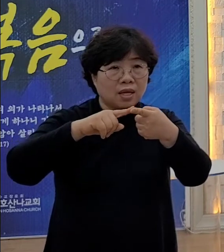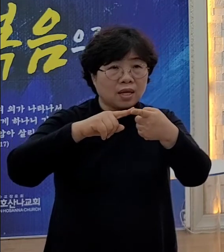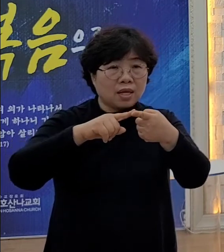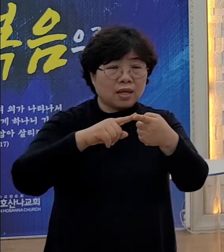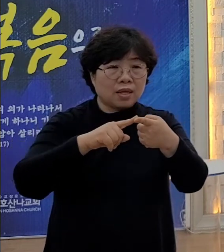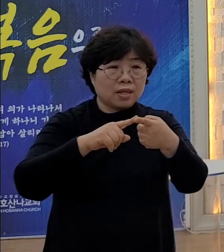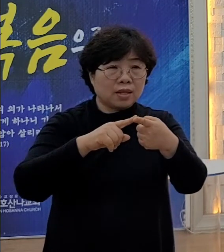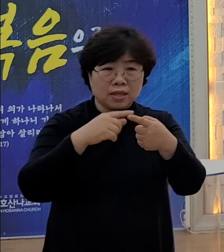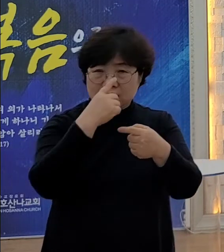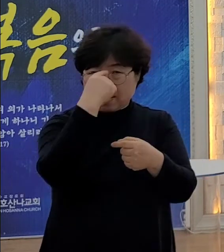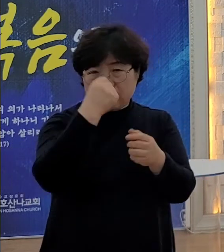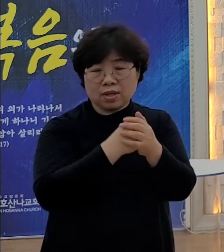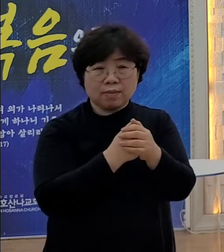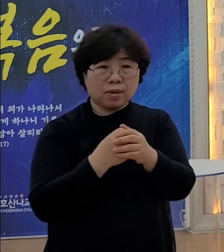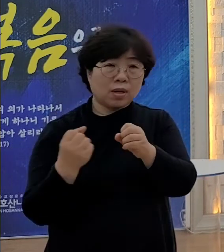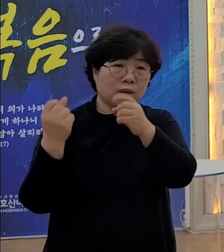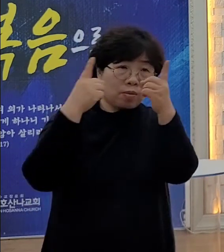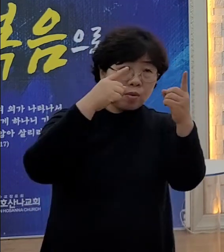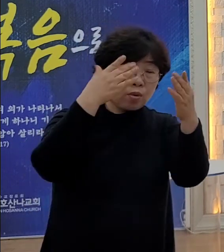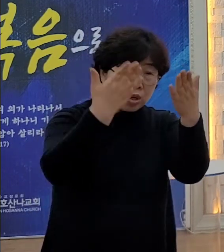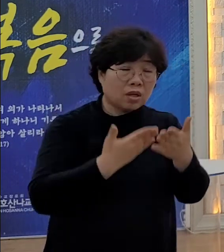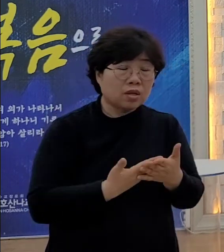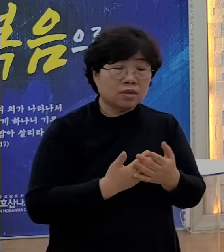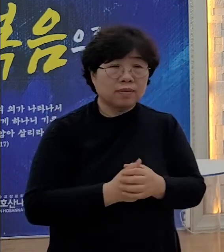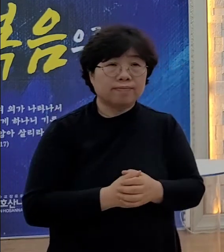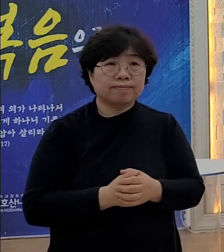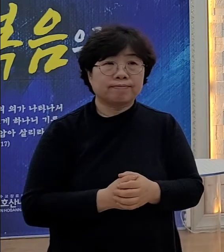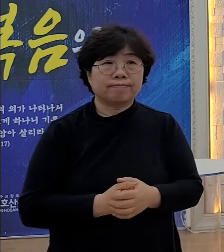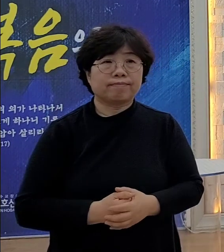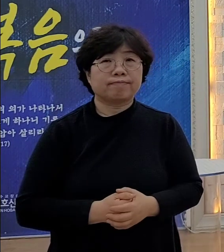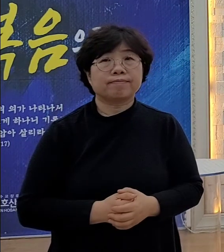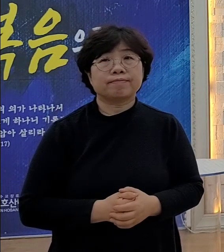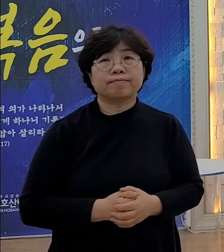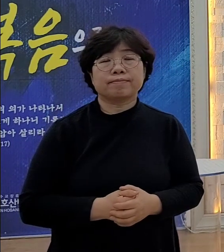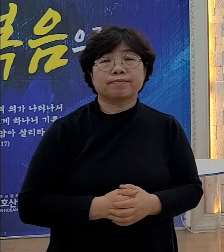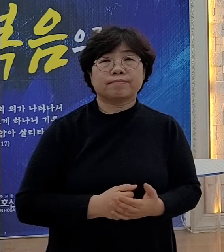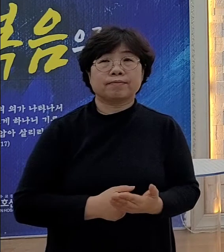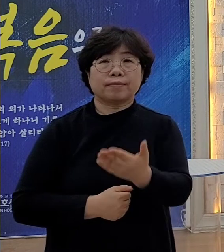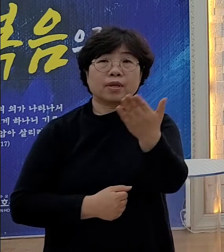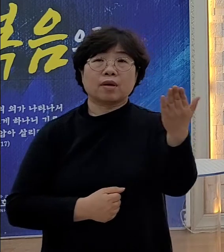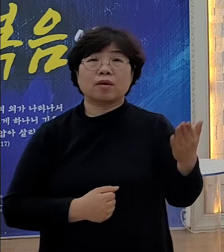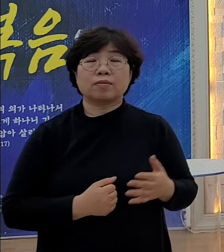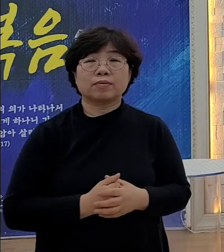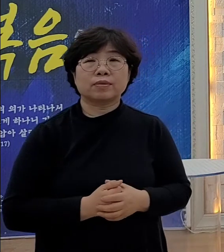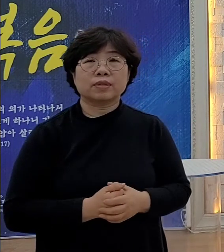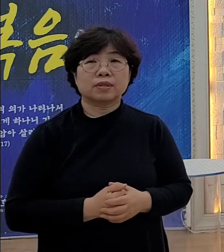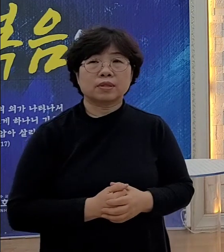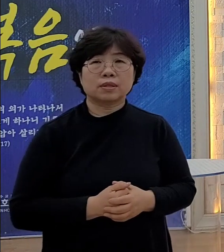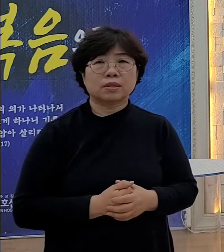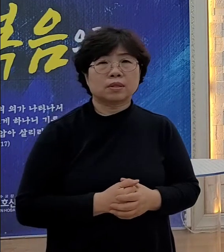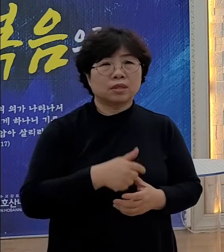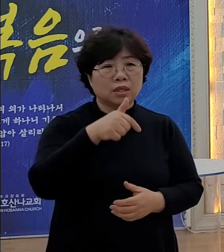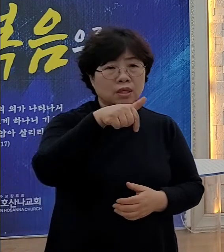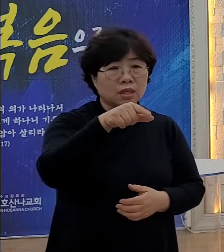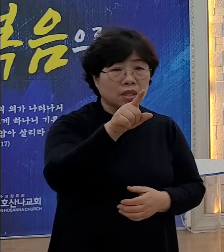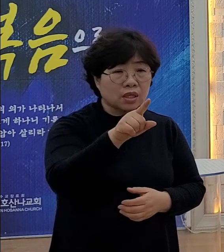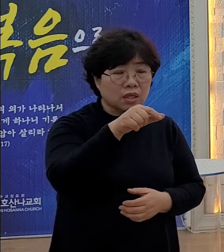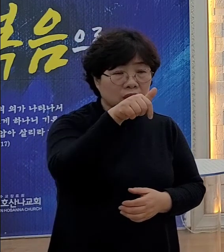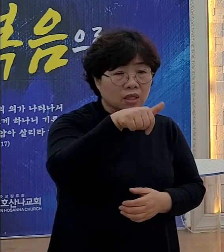복음이 가르쳐주고 있다라는 사실이죠. 자, 여러분 마지막입니다. 여러분 그러면 경외가 뭘까요?